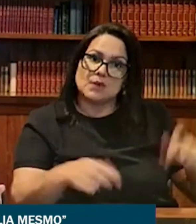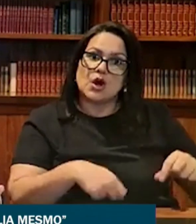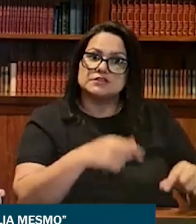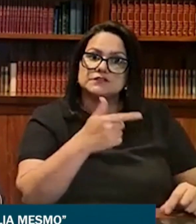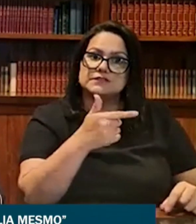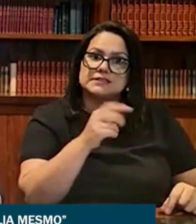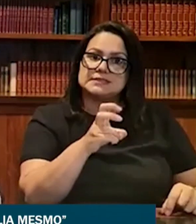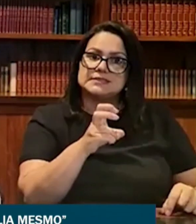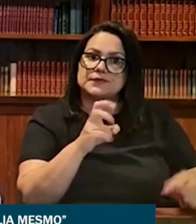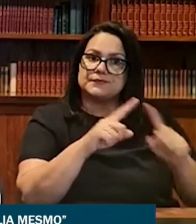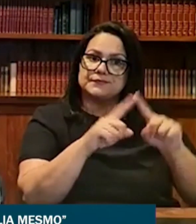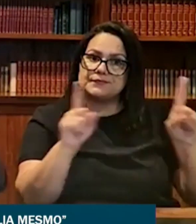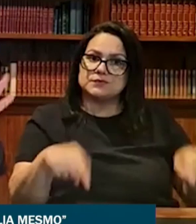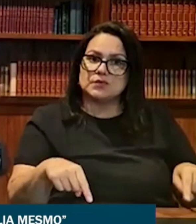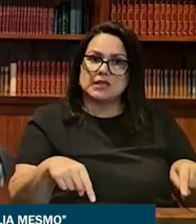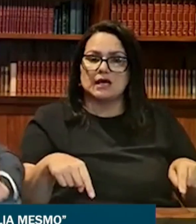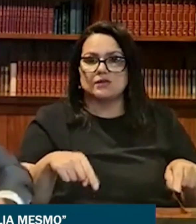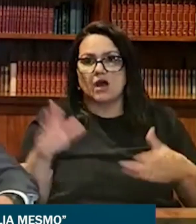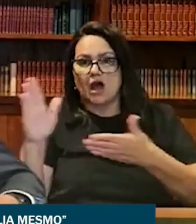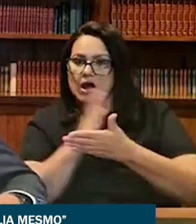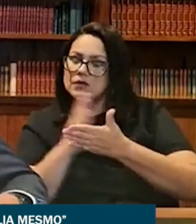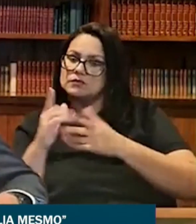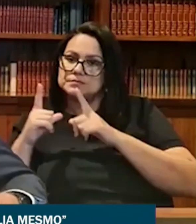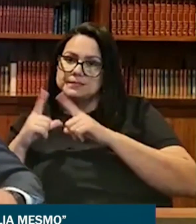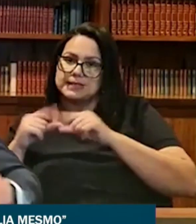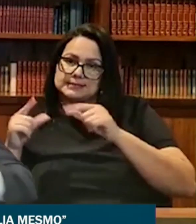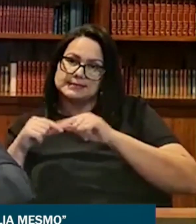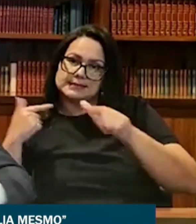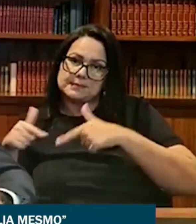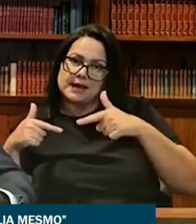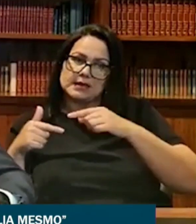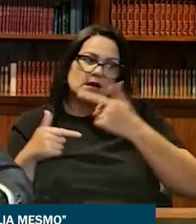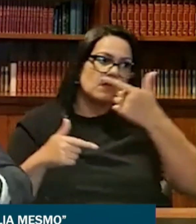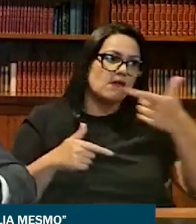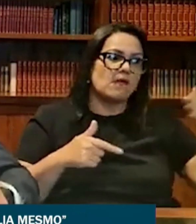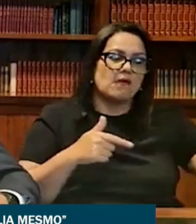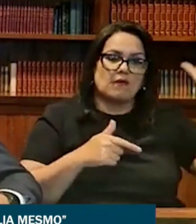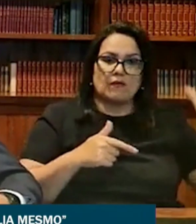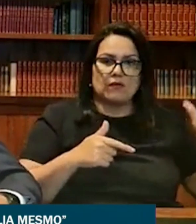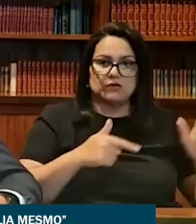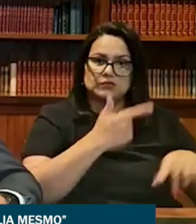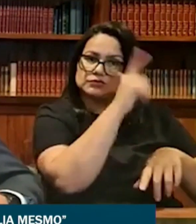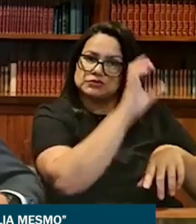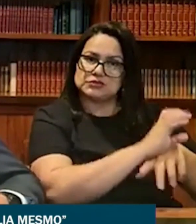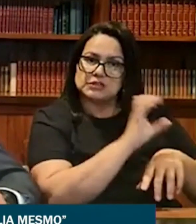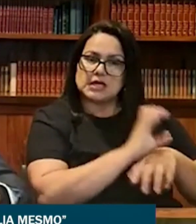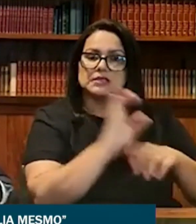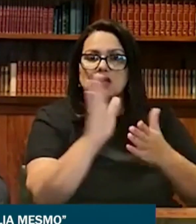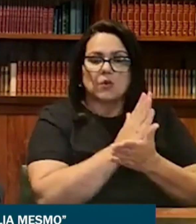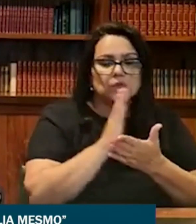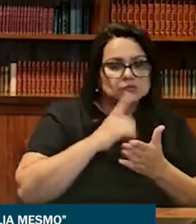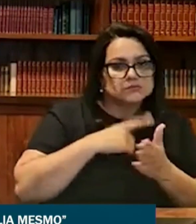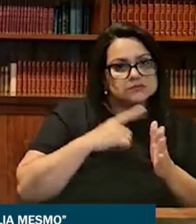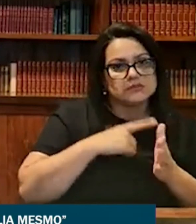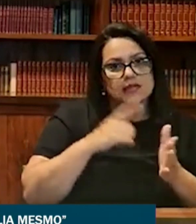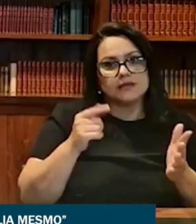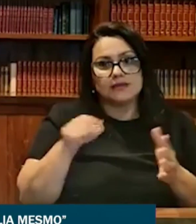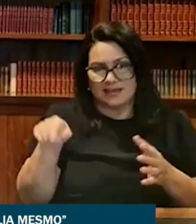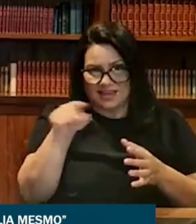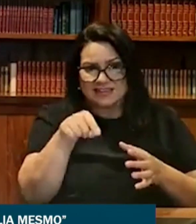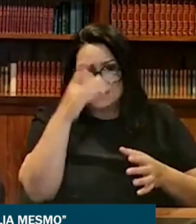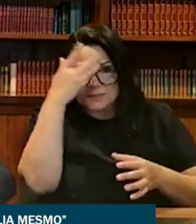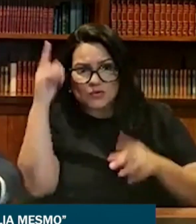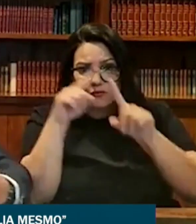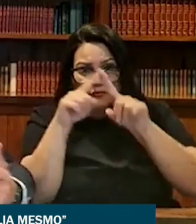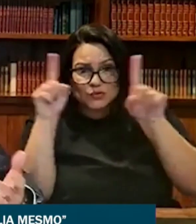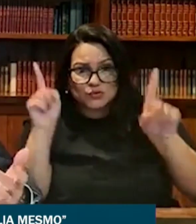em média a metade fica aqui metade fica no estado alguns 20 casos 15 ou 12 25 esse